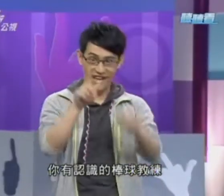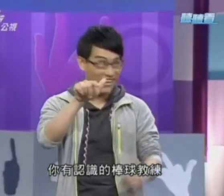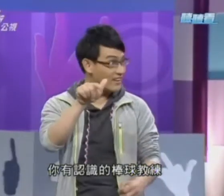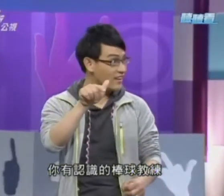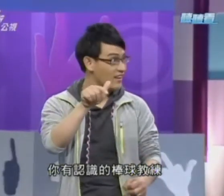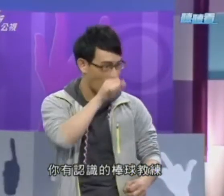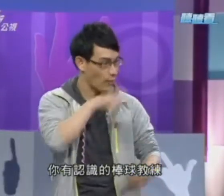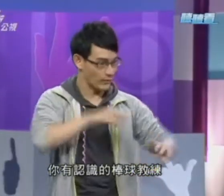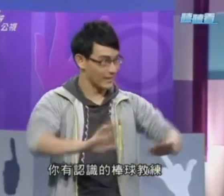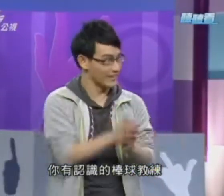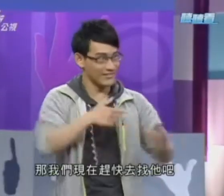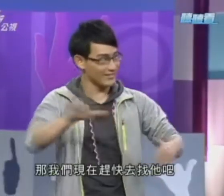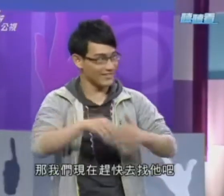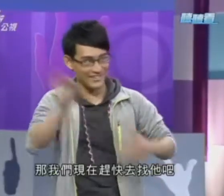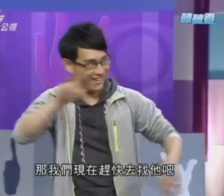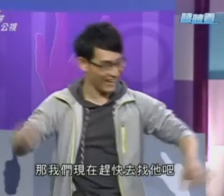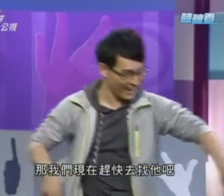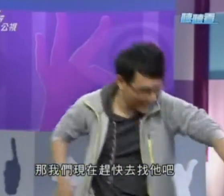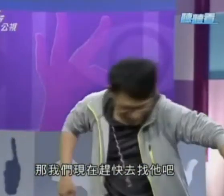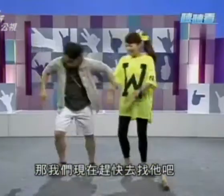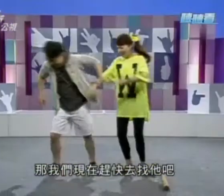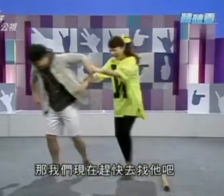的棒球教练？哎，那我们现在赶快去找他吧。